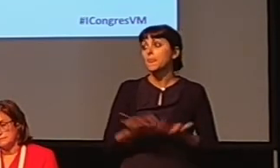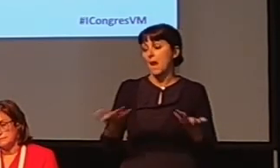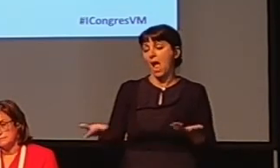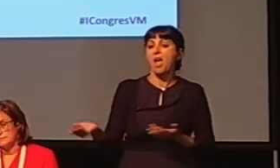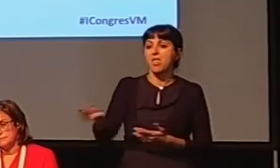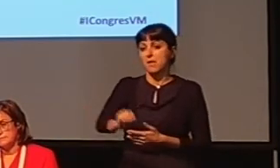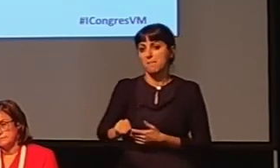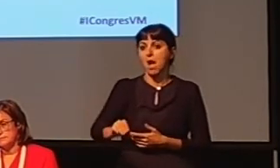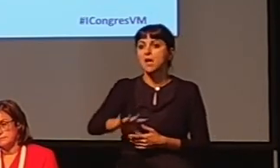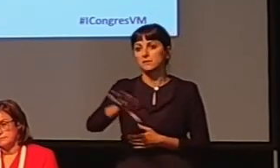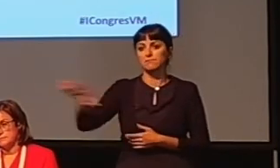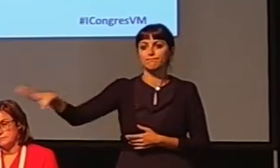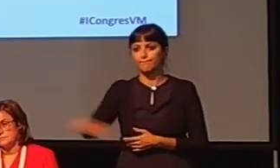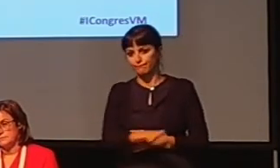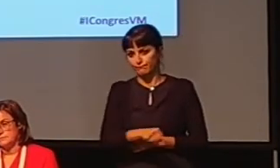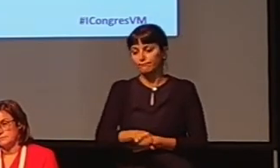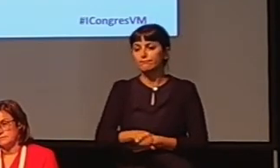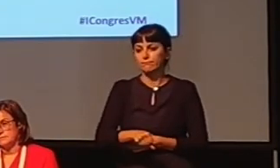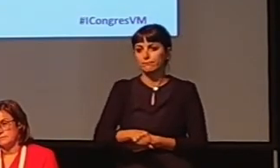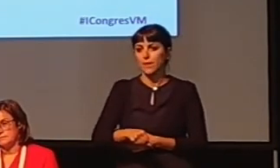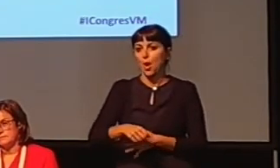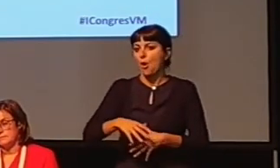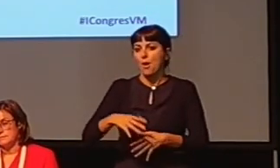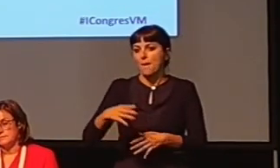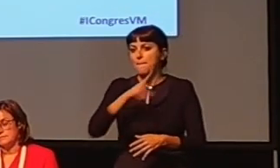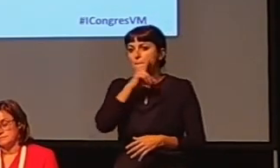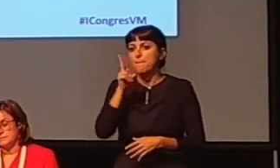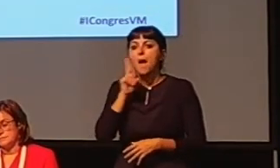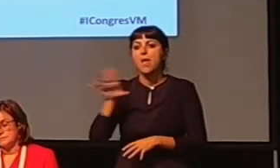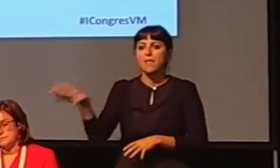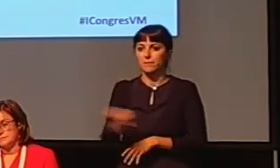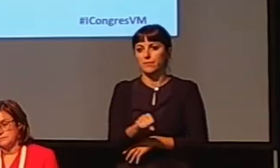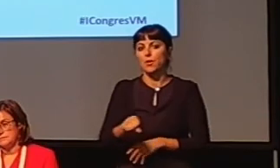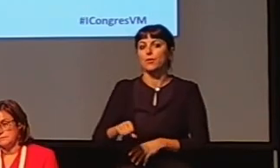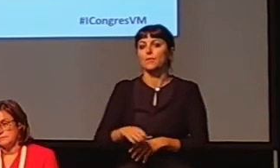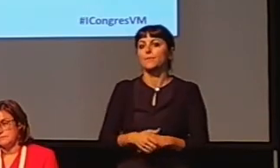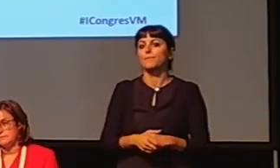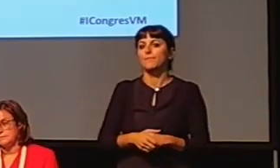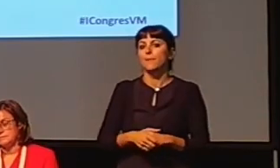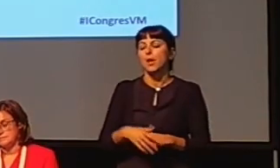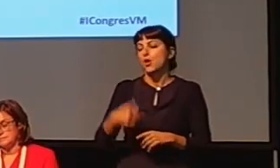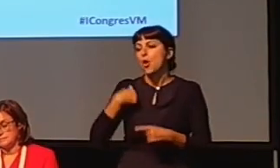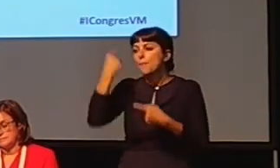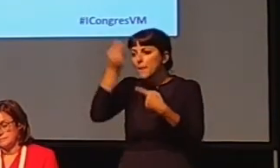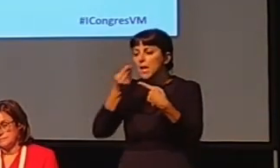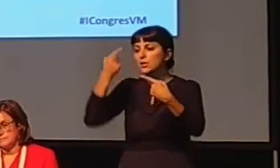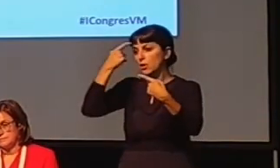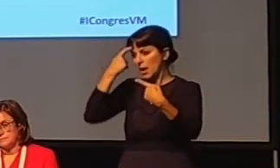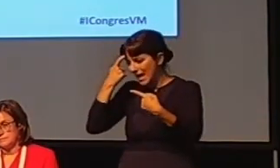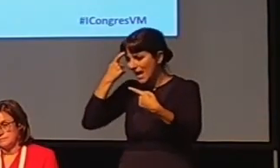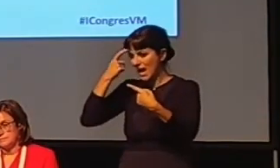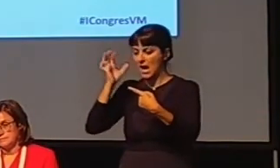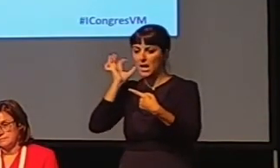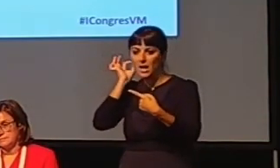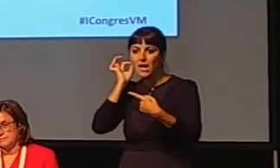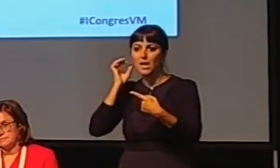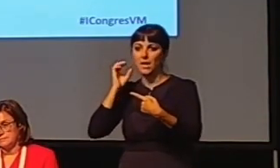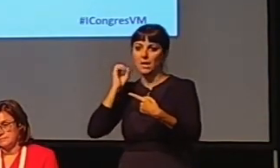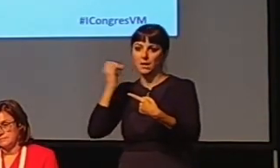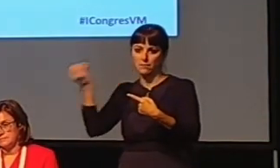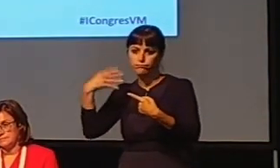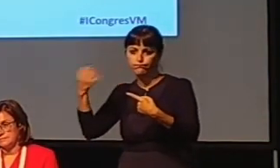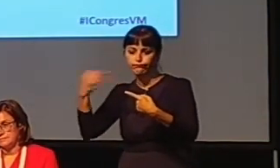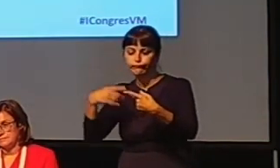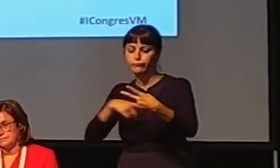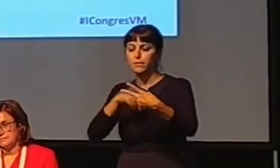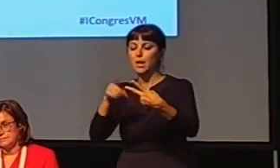la madre. Yo creo que hay tres puntadas. Primero, hay que creer el relato. Segundo, hay que cambiar ese paradigma de derechos de